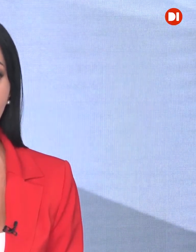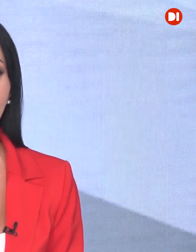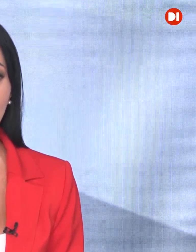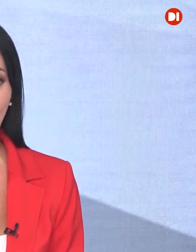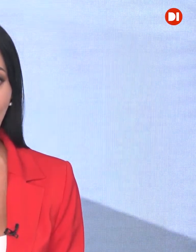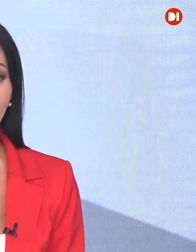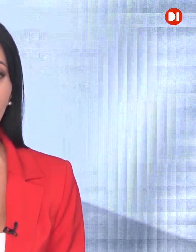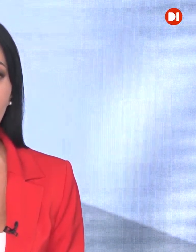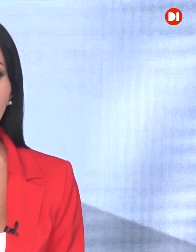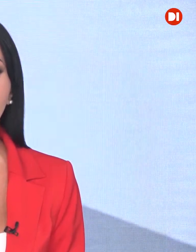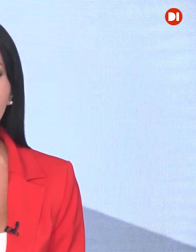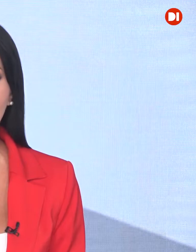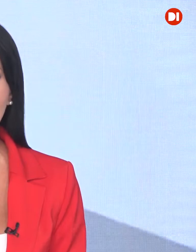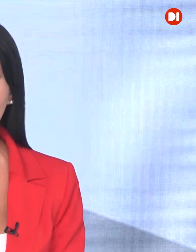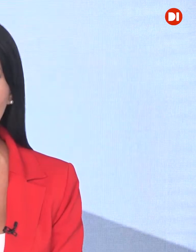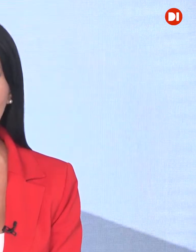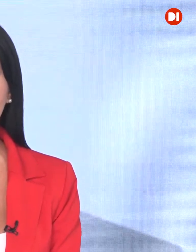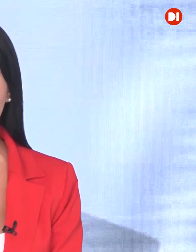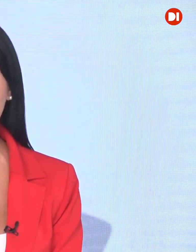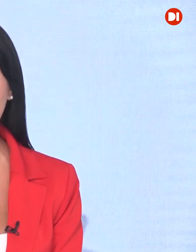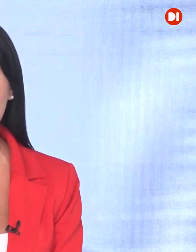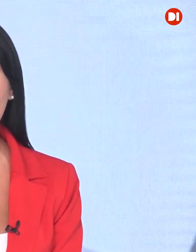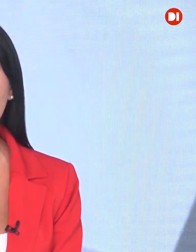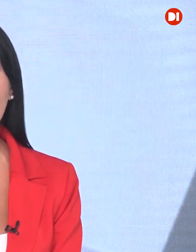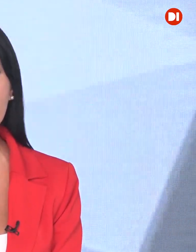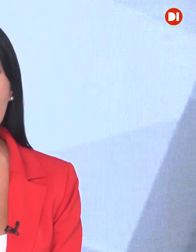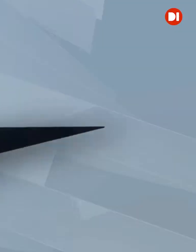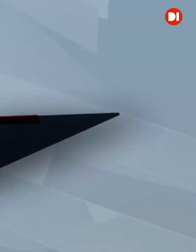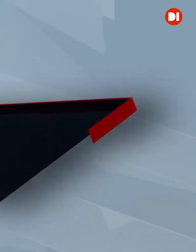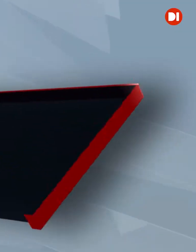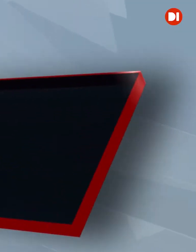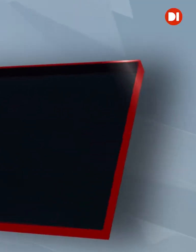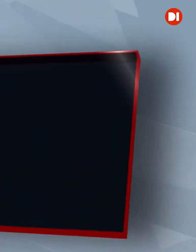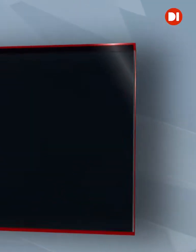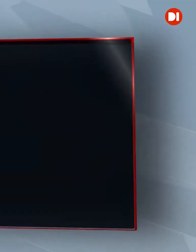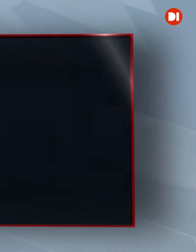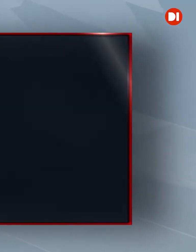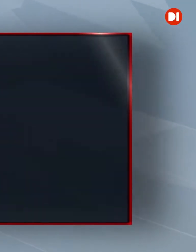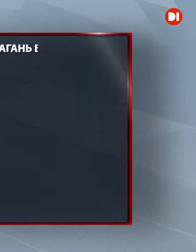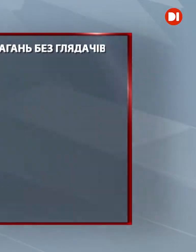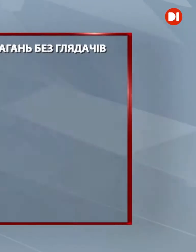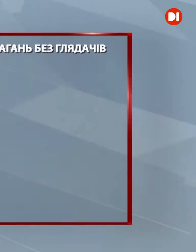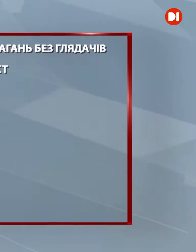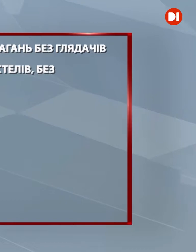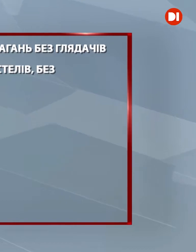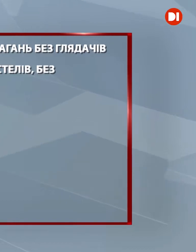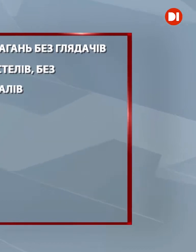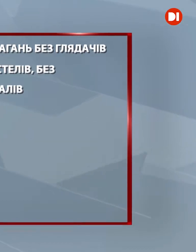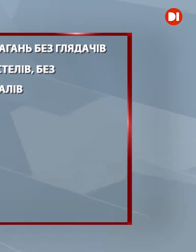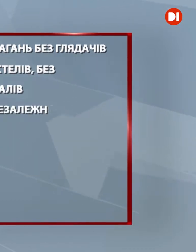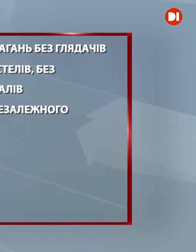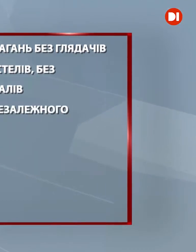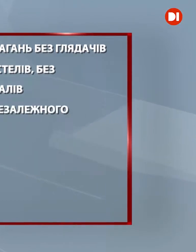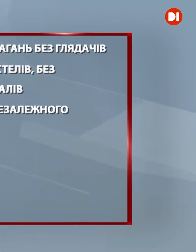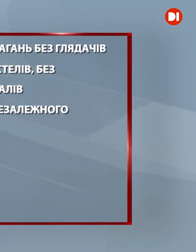та приміського, відкрити дитячі садочки та забезпечити проведення ЗНО. Це стосується всієї країни. Наступні ж